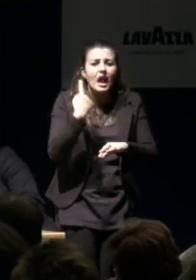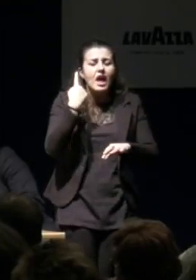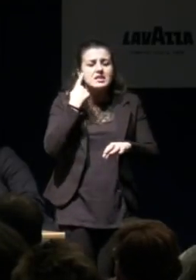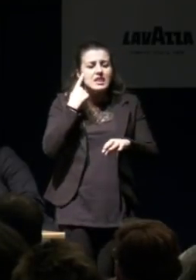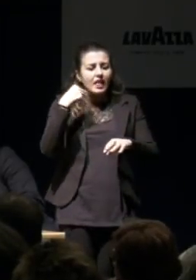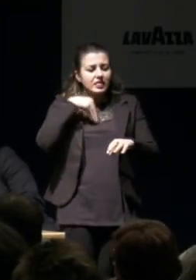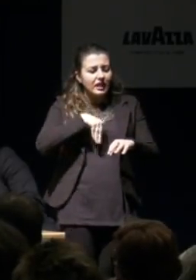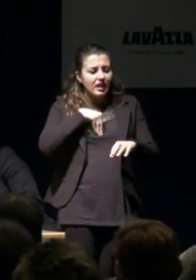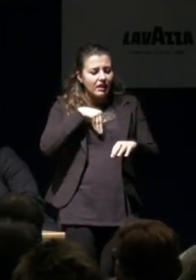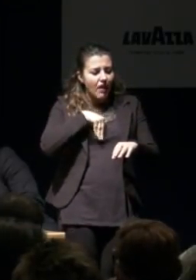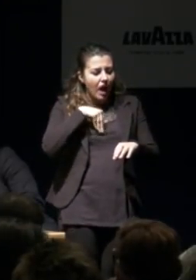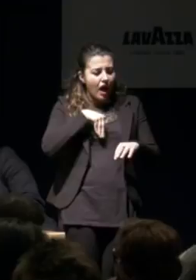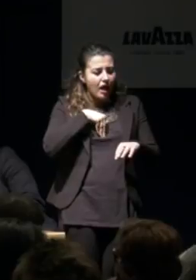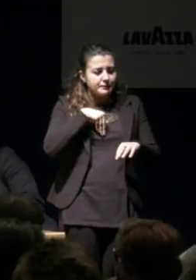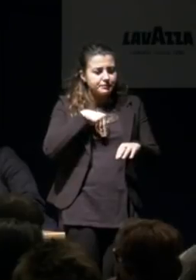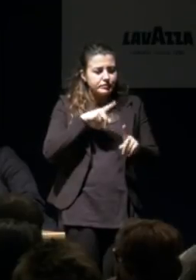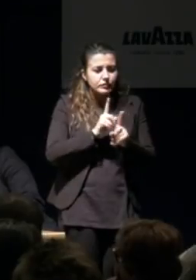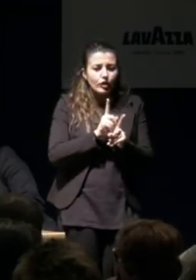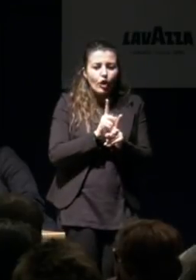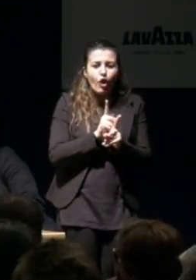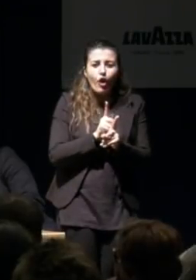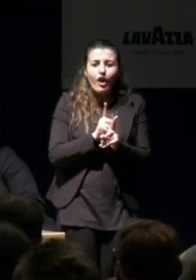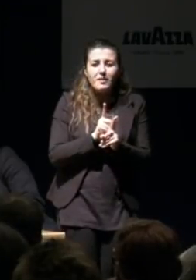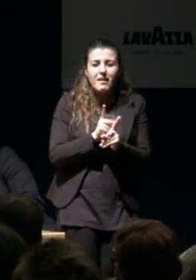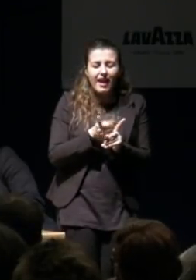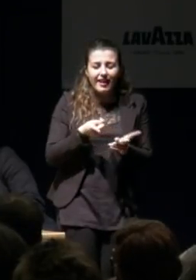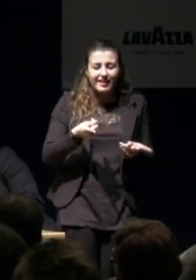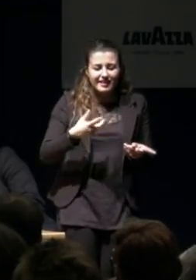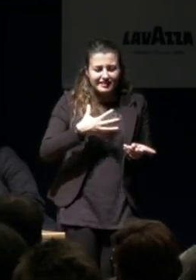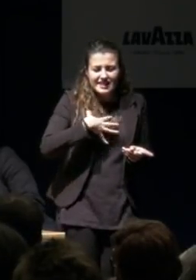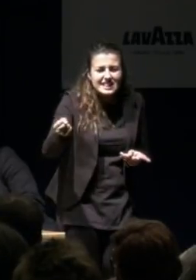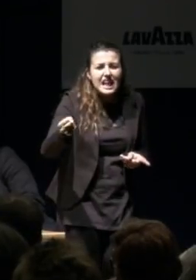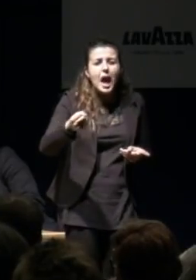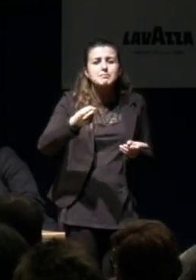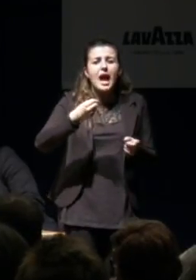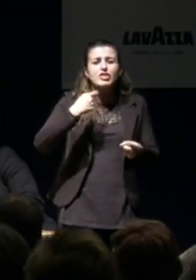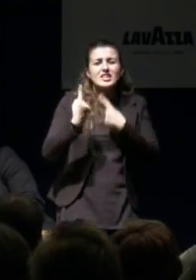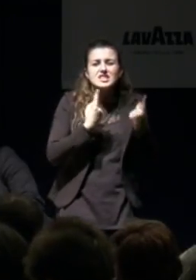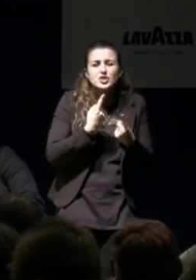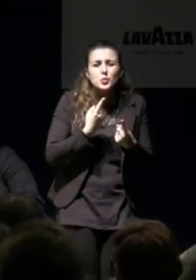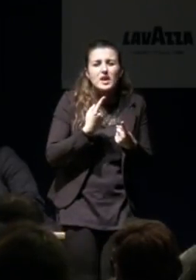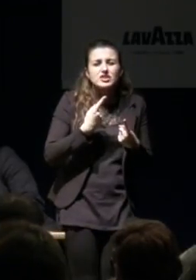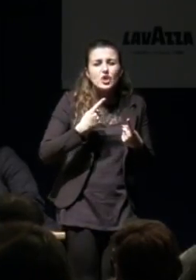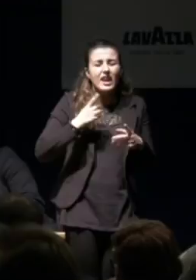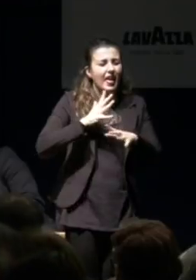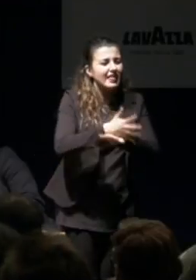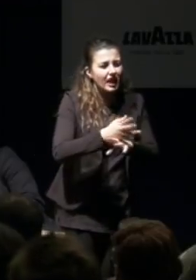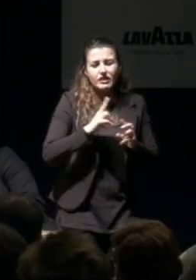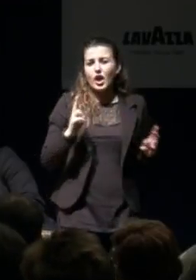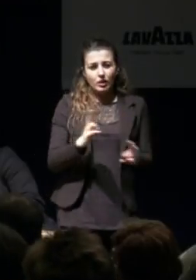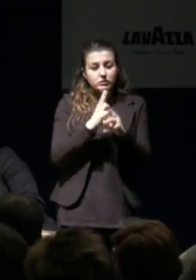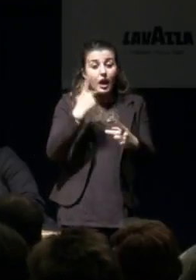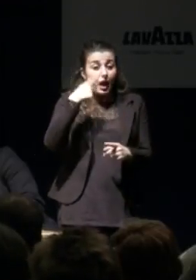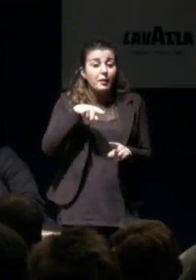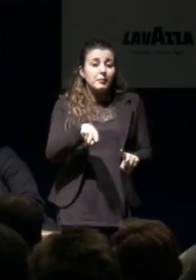dire depauperato sentendosi proprio deprivato di della possibilità di intervenire che è qualcosa